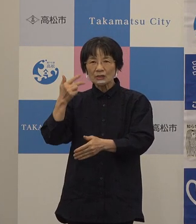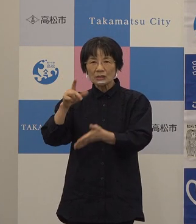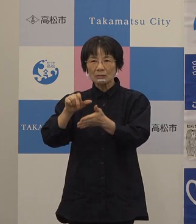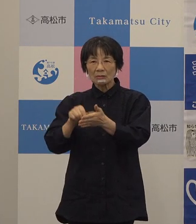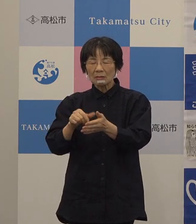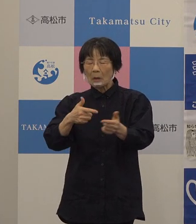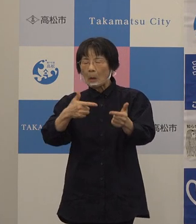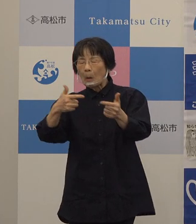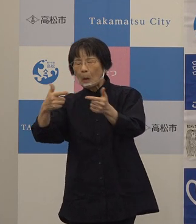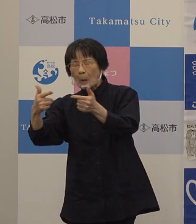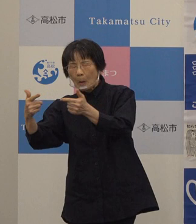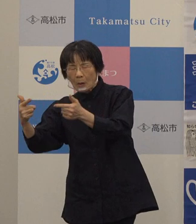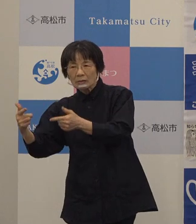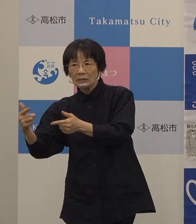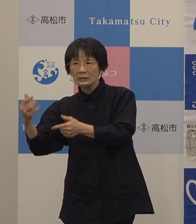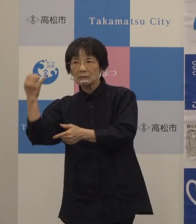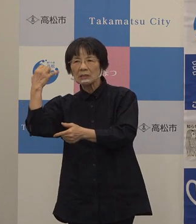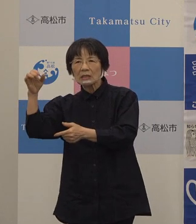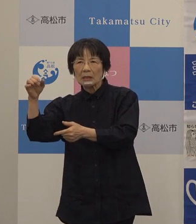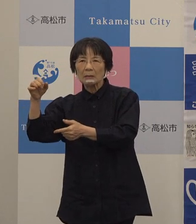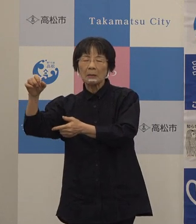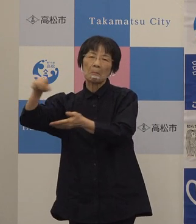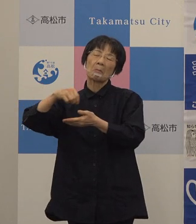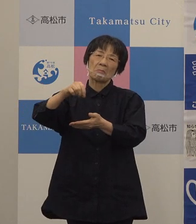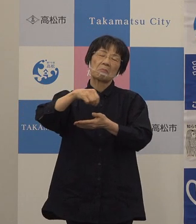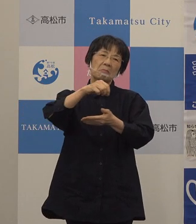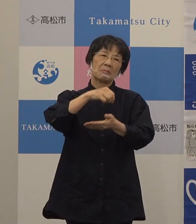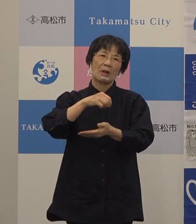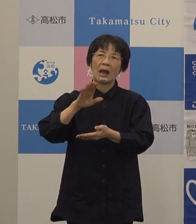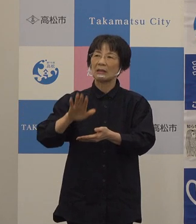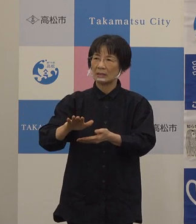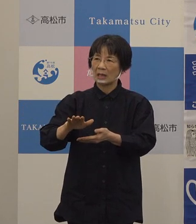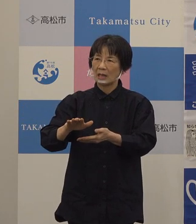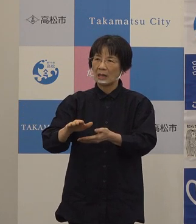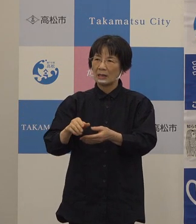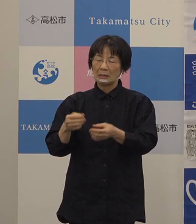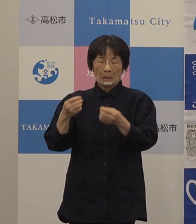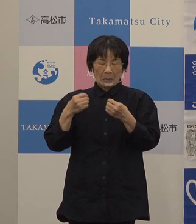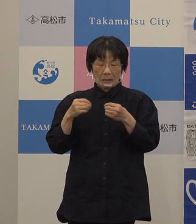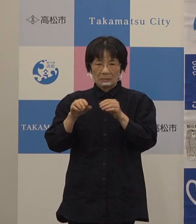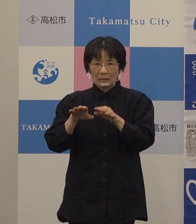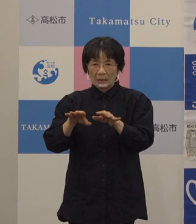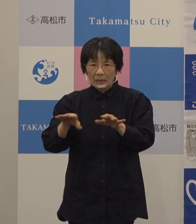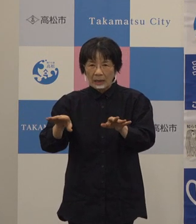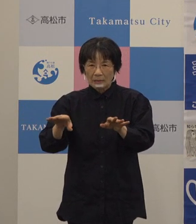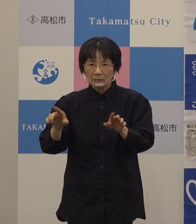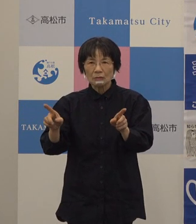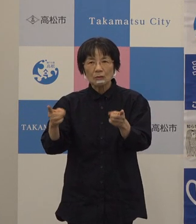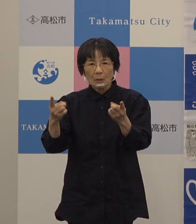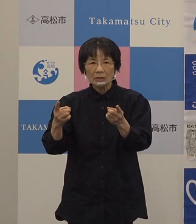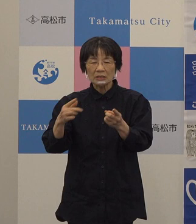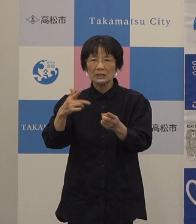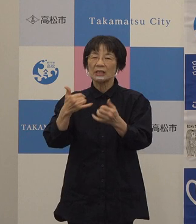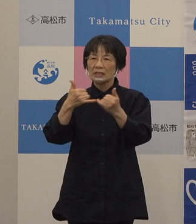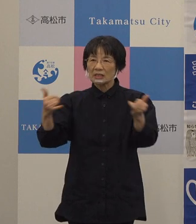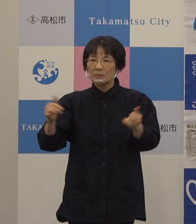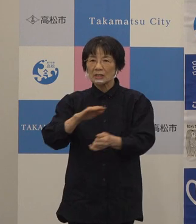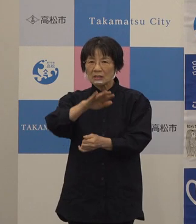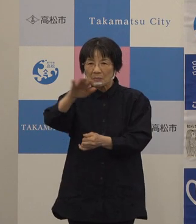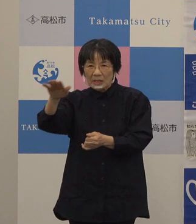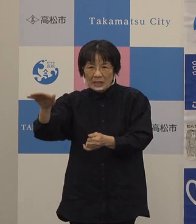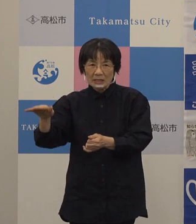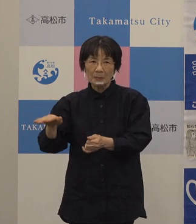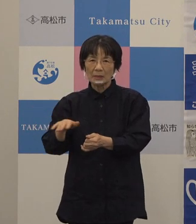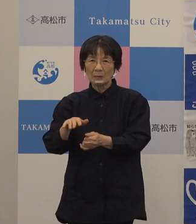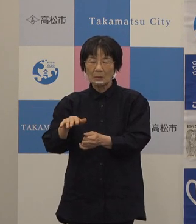かというようなご意見なんかもいただいております。まあ、従いまして感染拡大と同時にやっぱり市民の皆様の意識がどんどん高くな